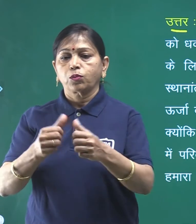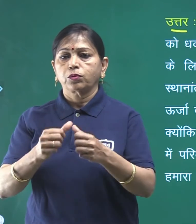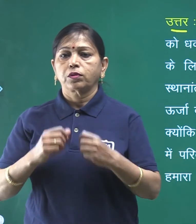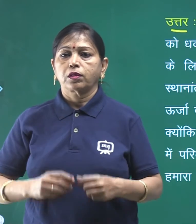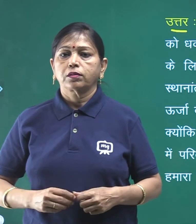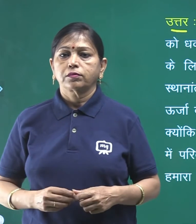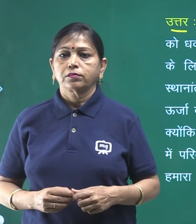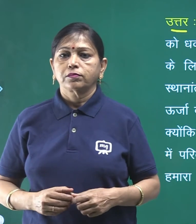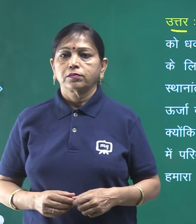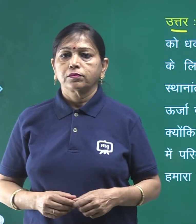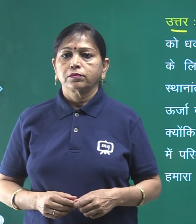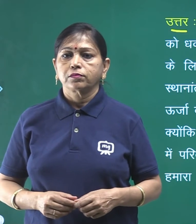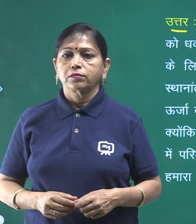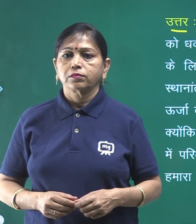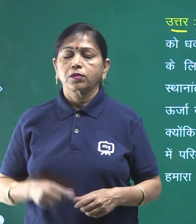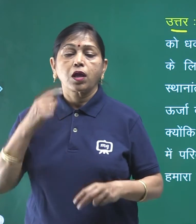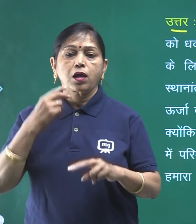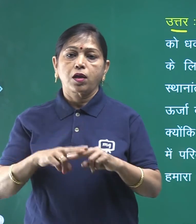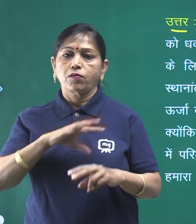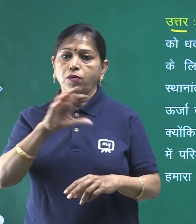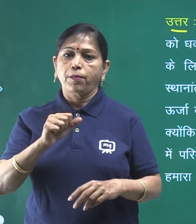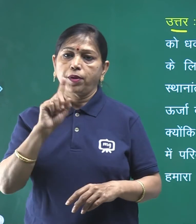उत्तर, जब हम एक